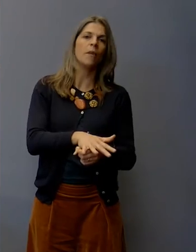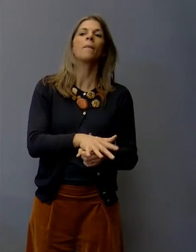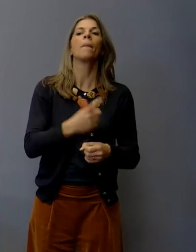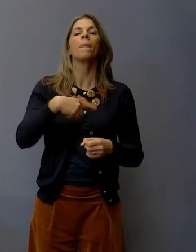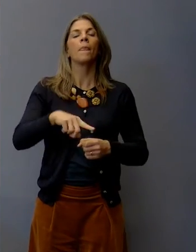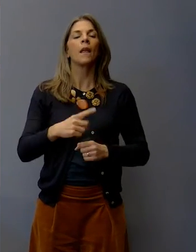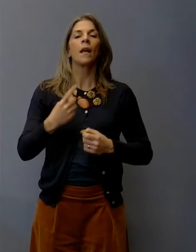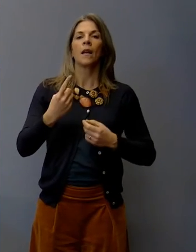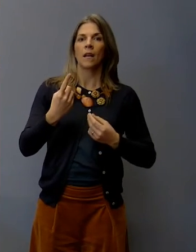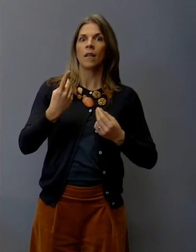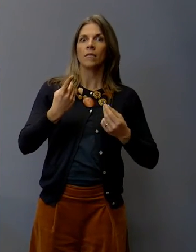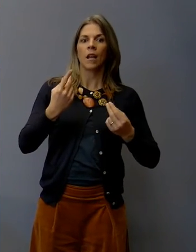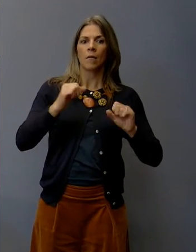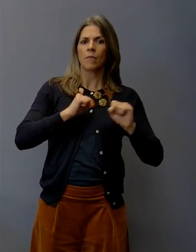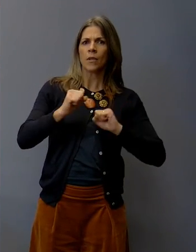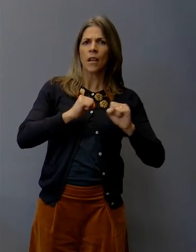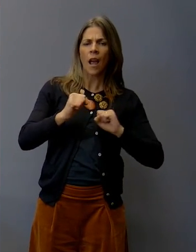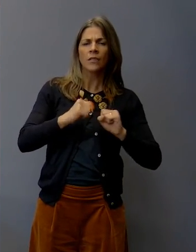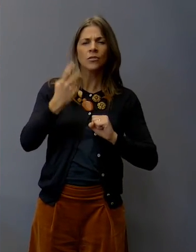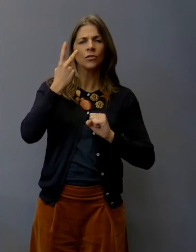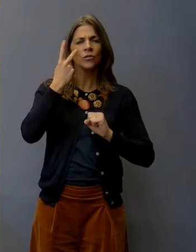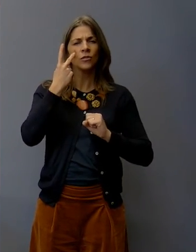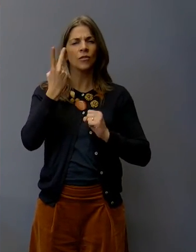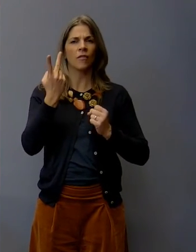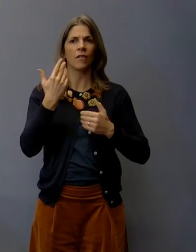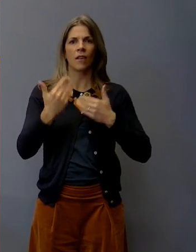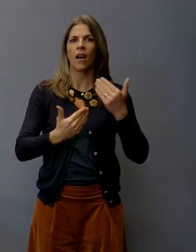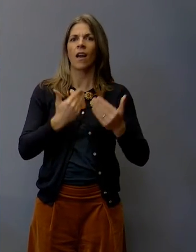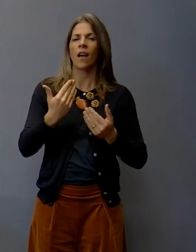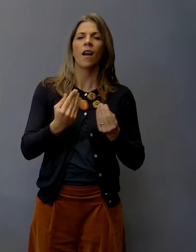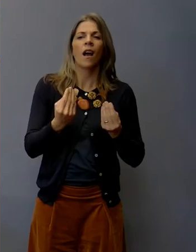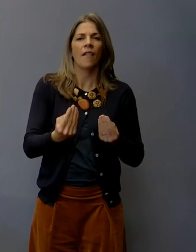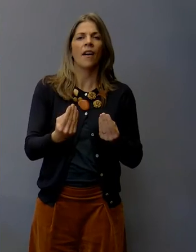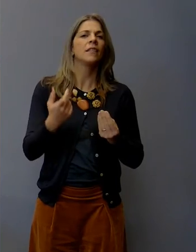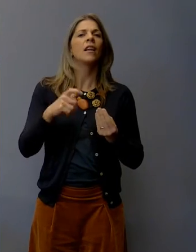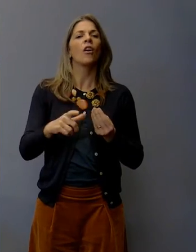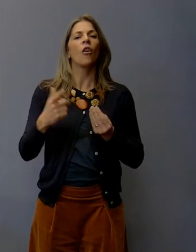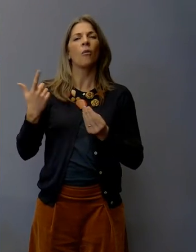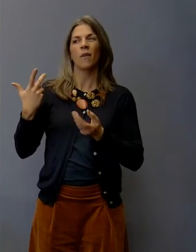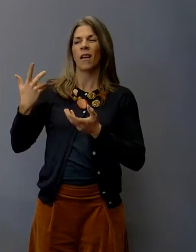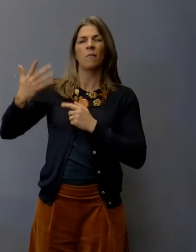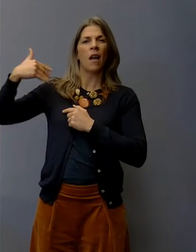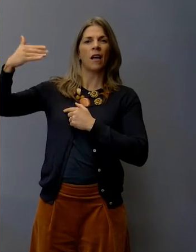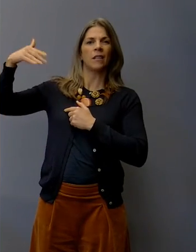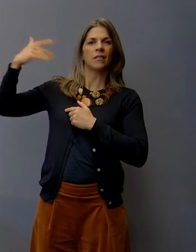a stabilizzare la precarietà storica ereditata dalle precedenti amministrazioni